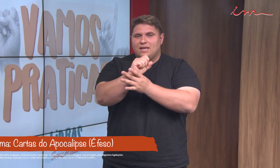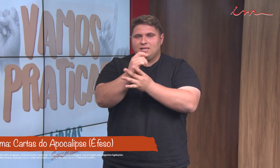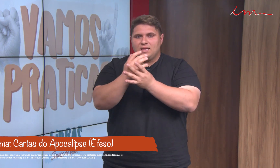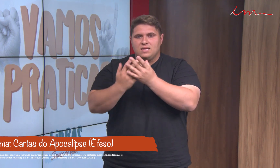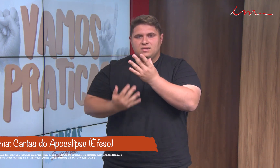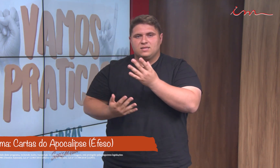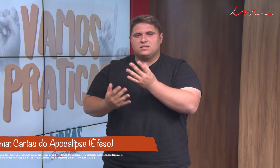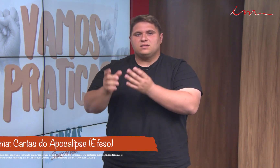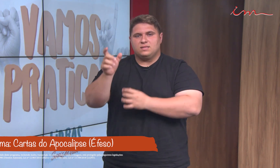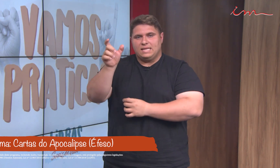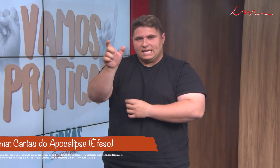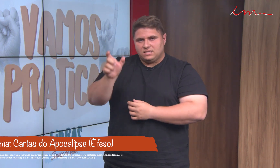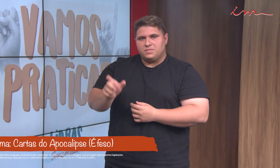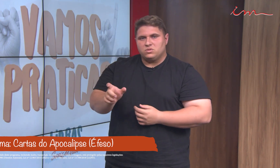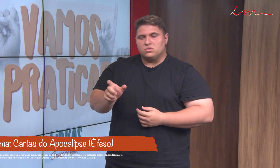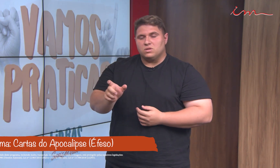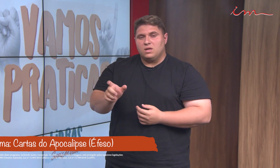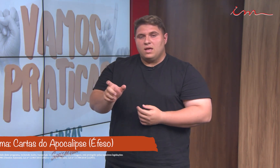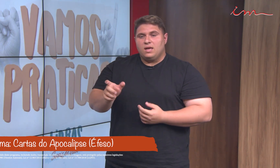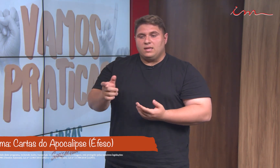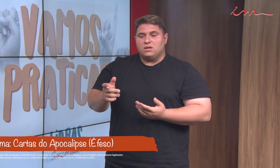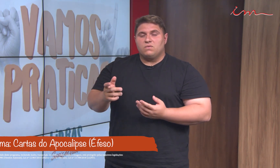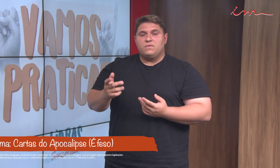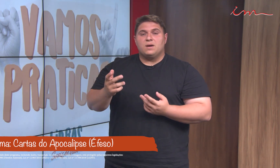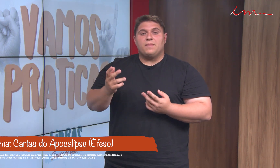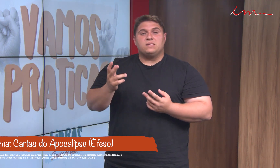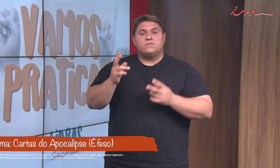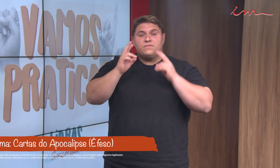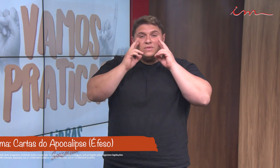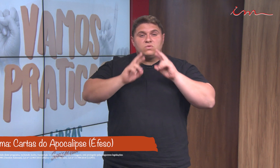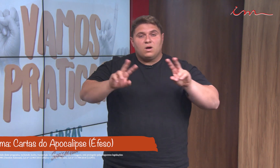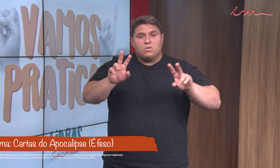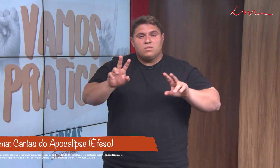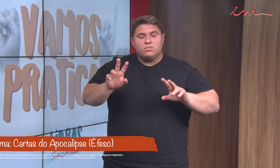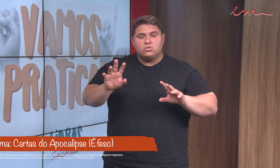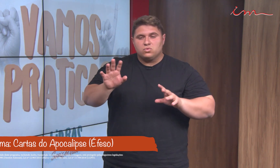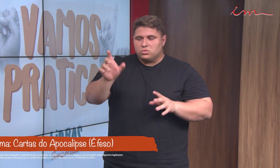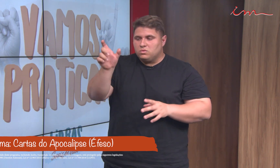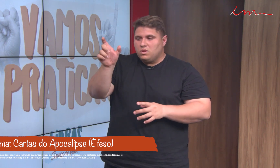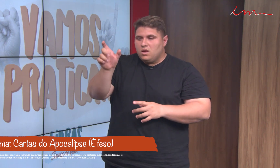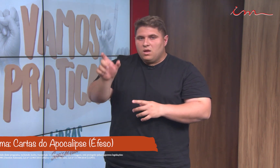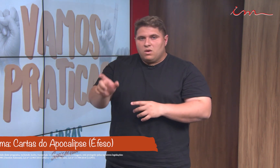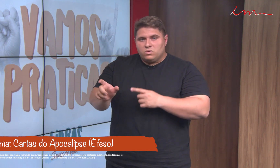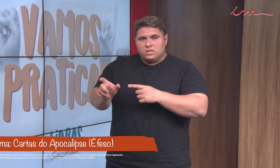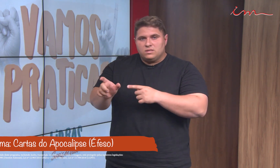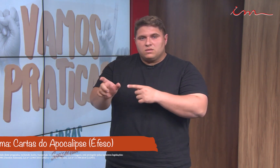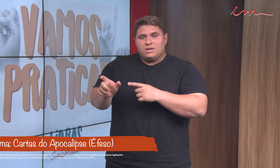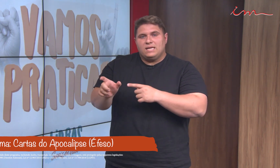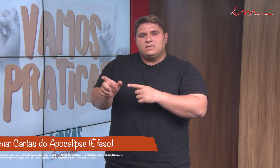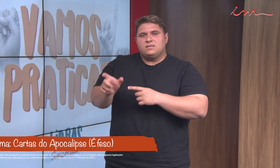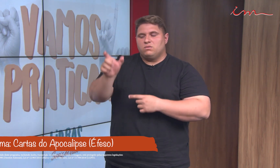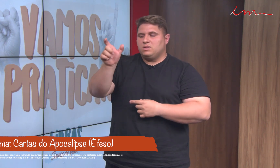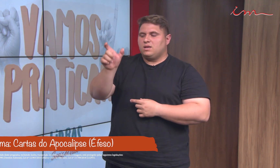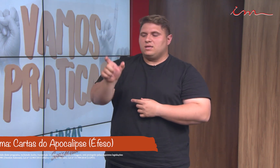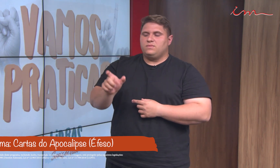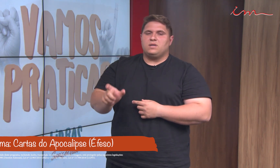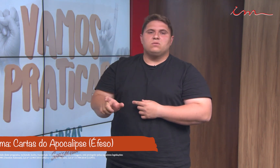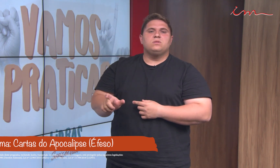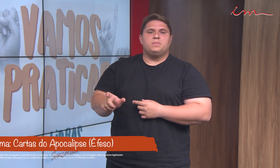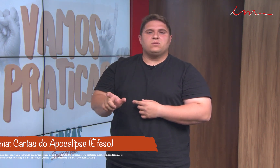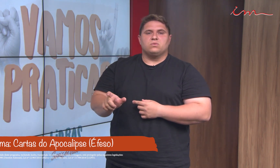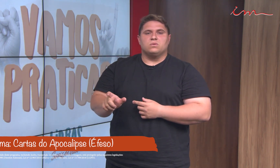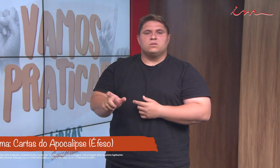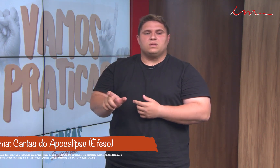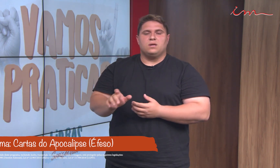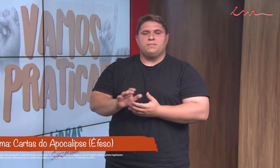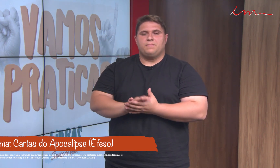as características desta pessoa. Então fica mais visual para o surdo utilizando esse sinal de classificador